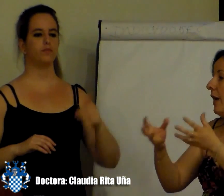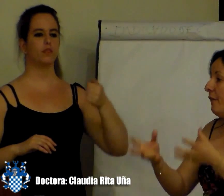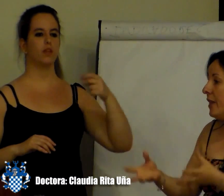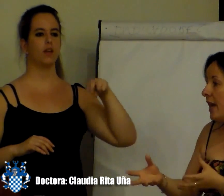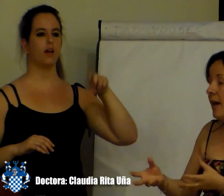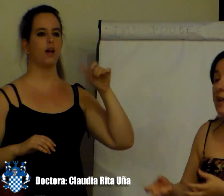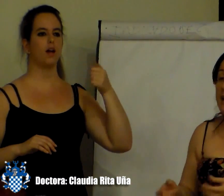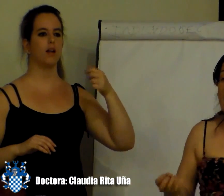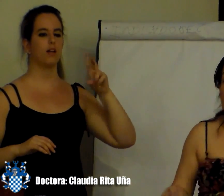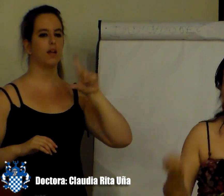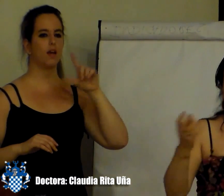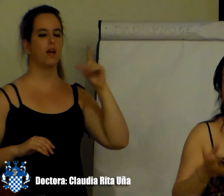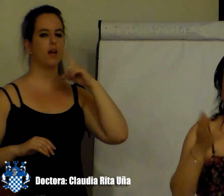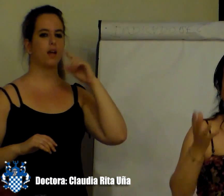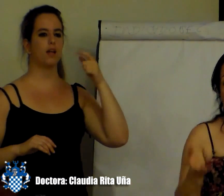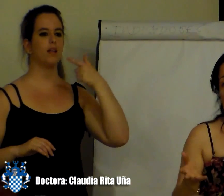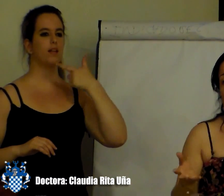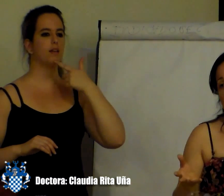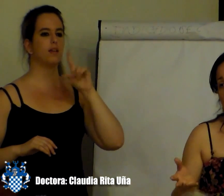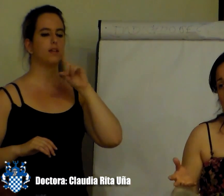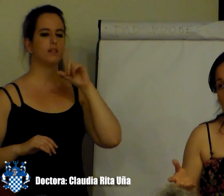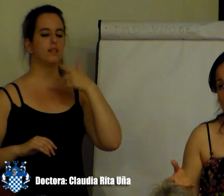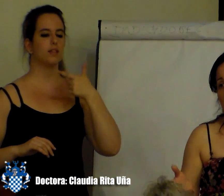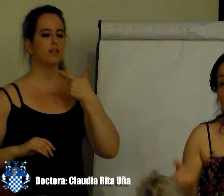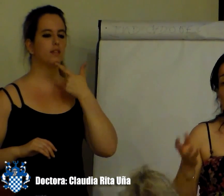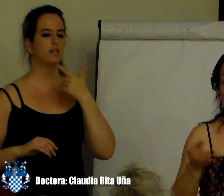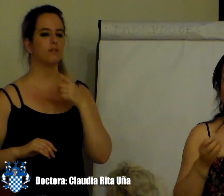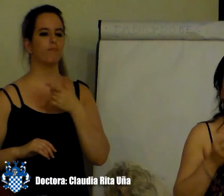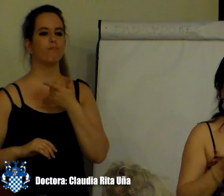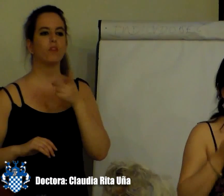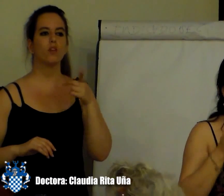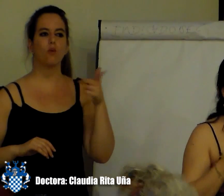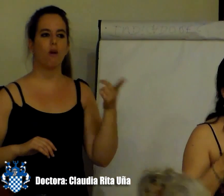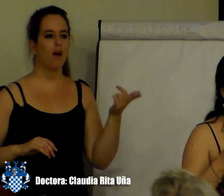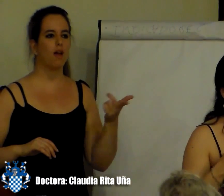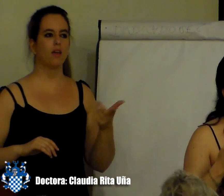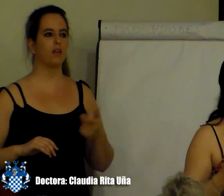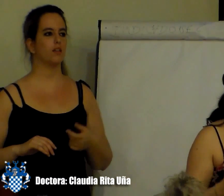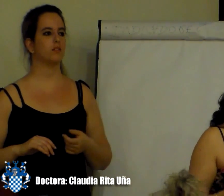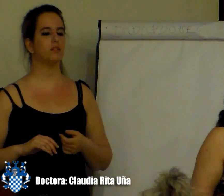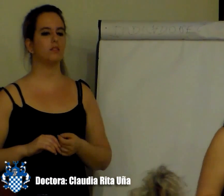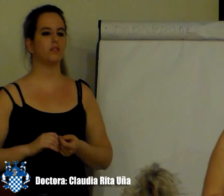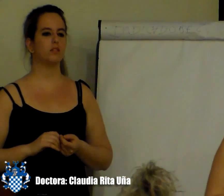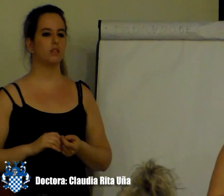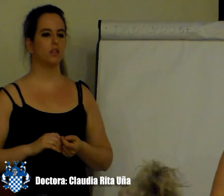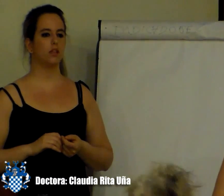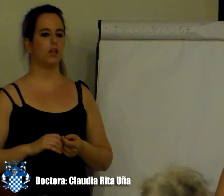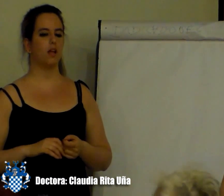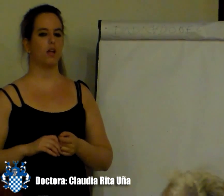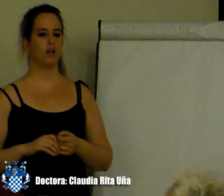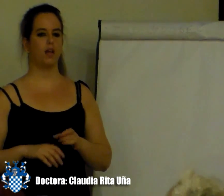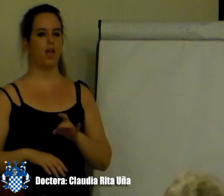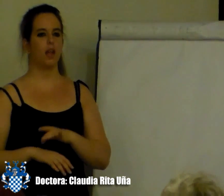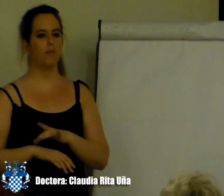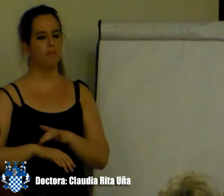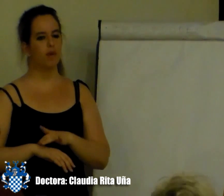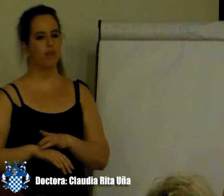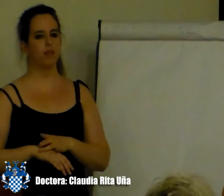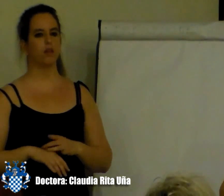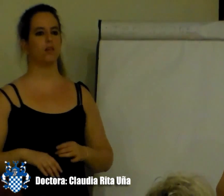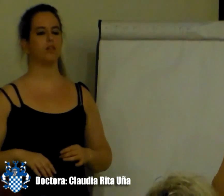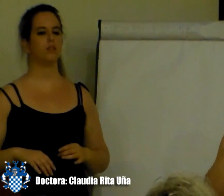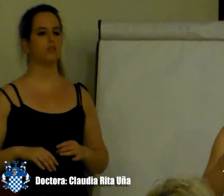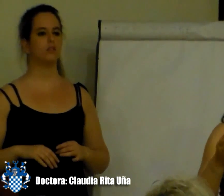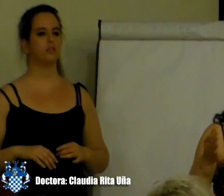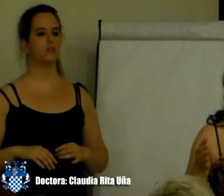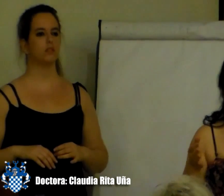ninguna radiografía que diga el paciente tiene fibromialgia. Es un diagnóstico que lo debe hacer el médico tratante, ¿sí? Y antes